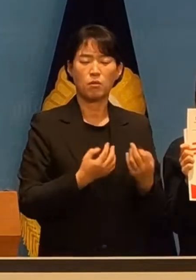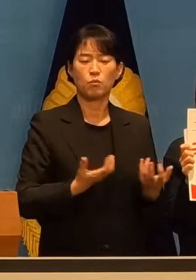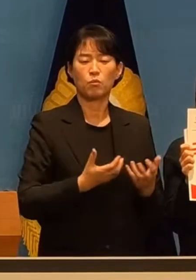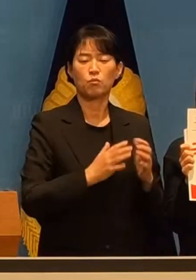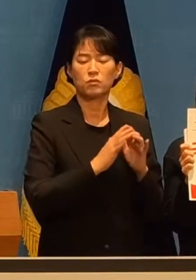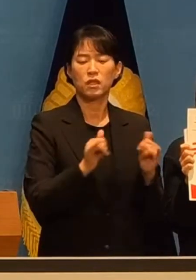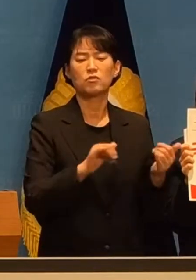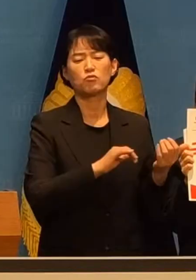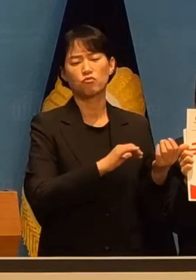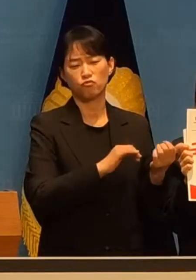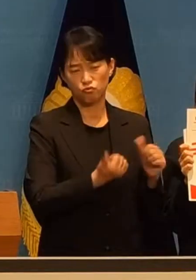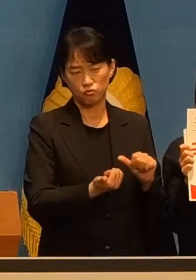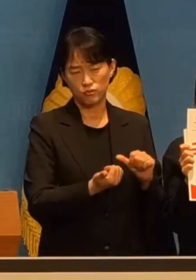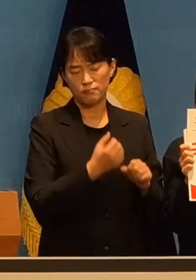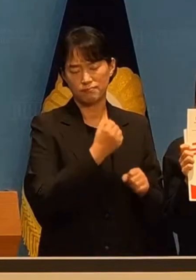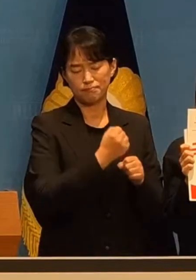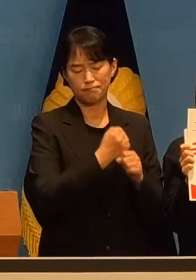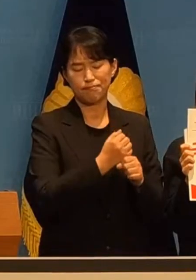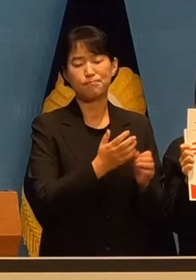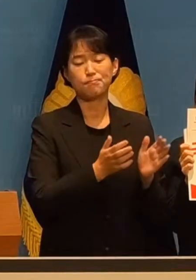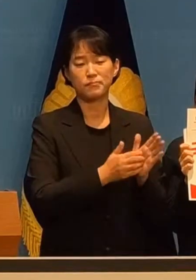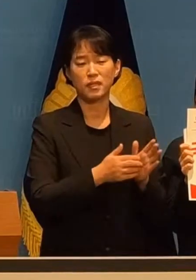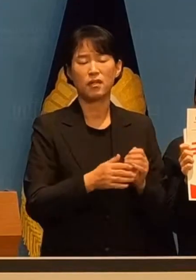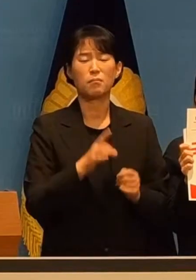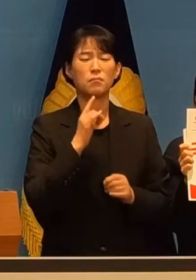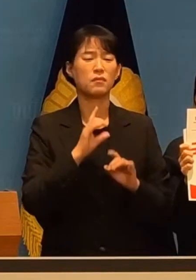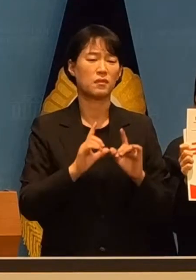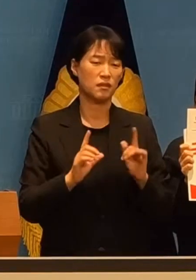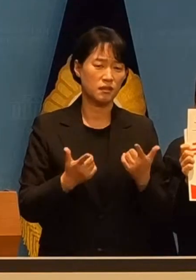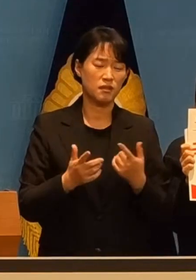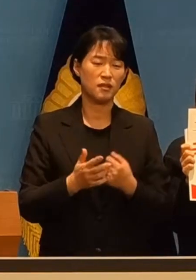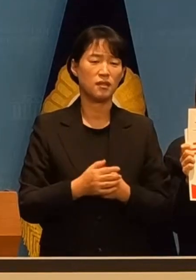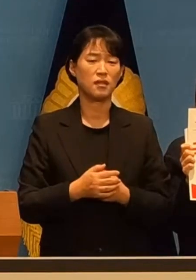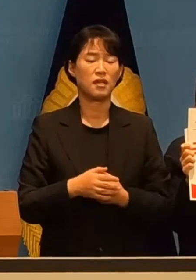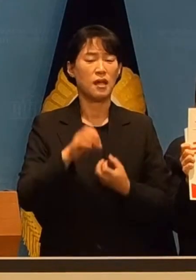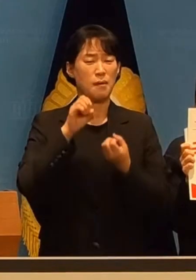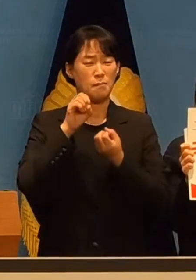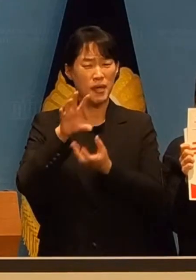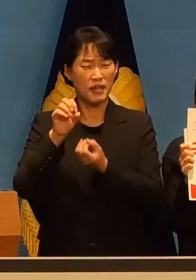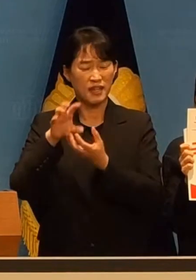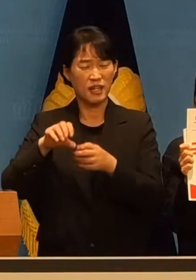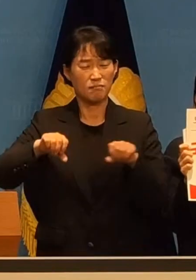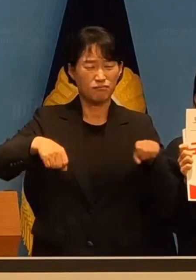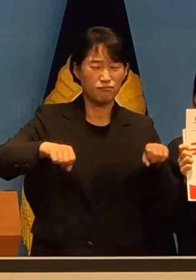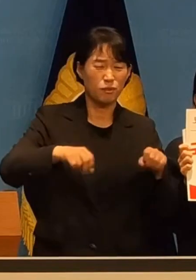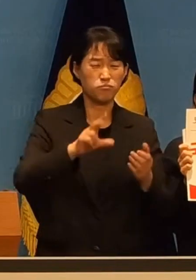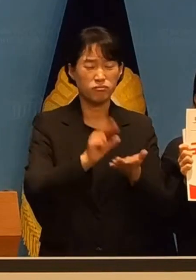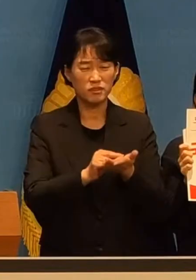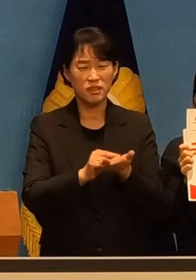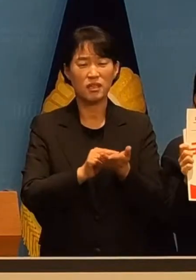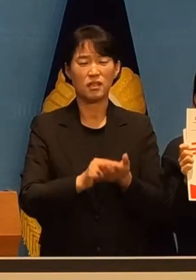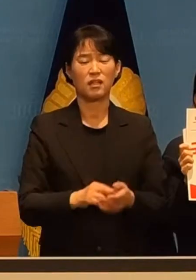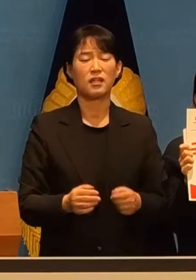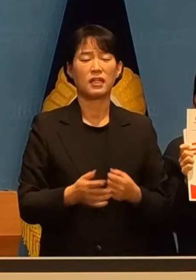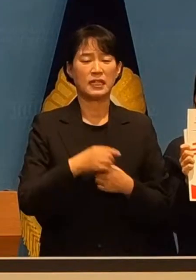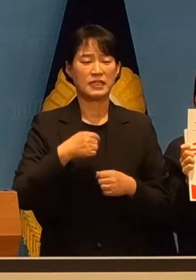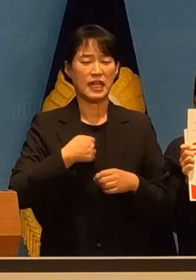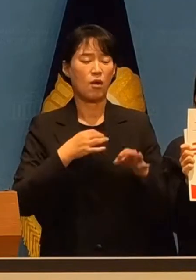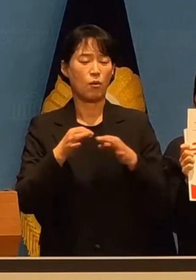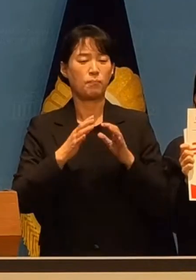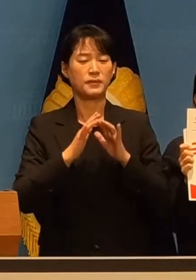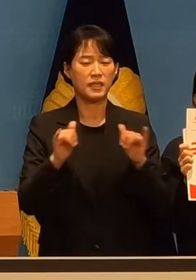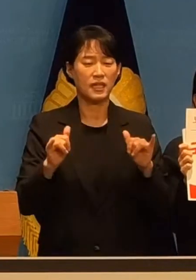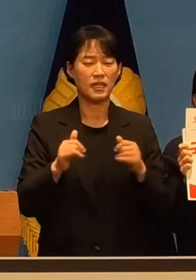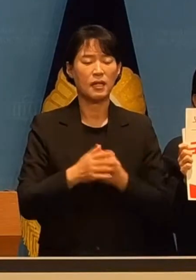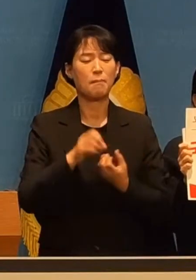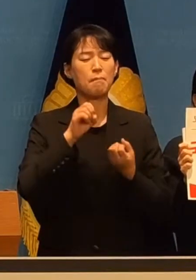죽음을 만들어냈습니다. 뿐만이 아닙니다. 배달 라이더 문제, 그다음에 자영업자들의 배달료